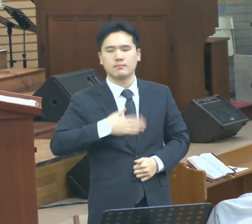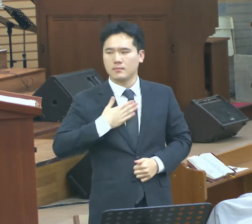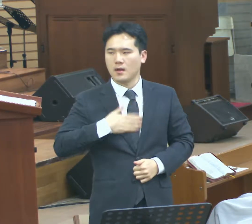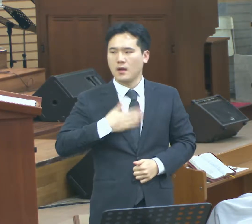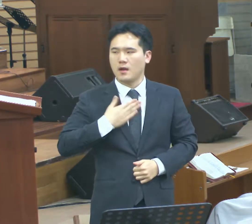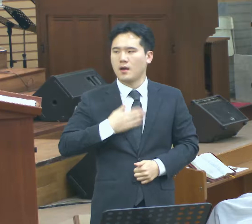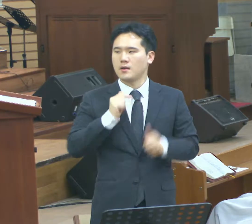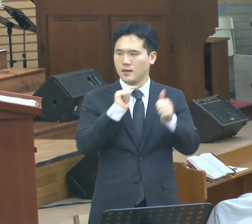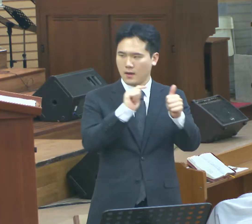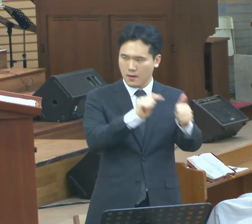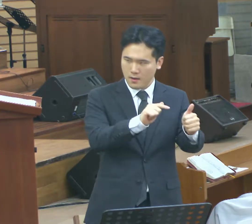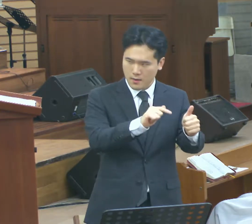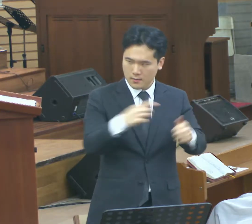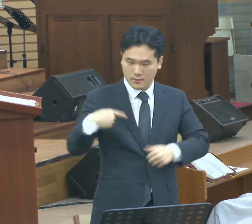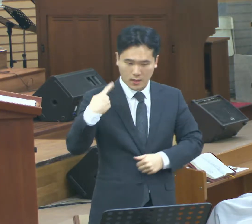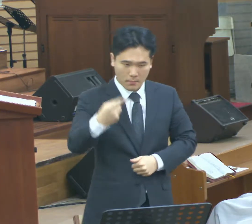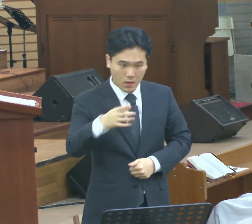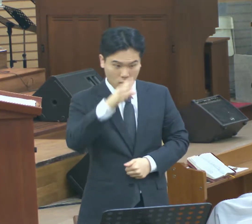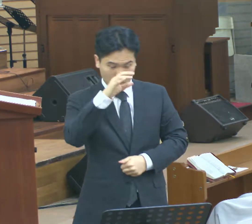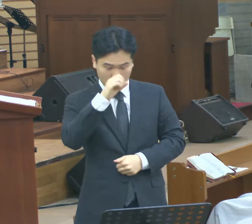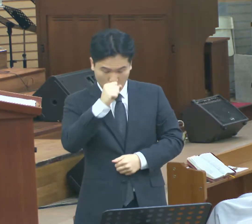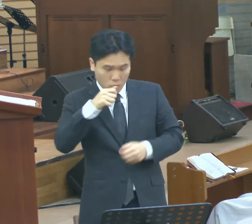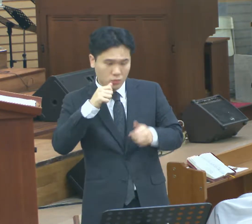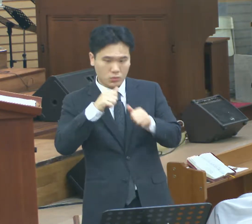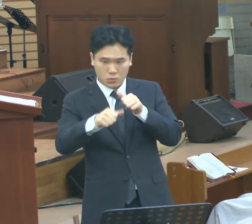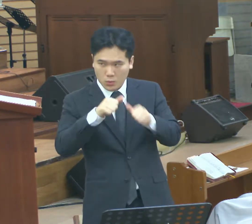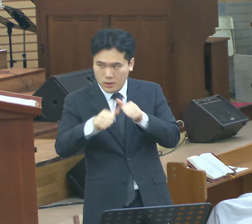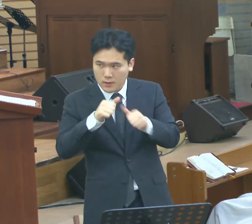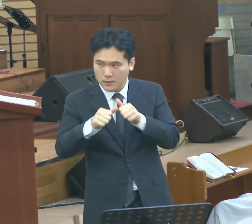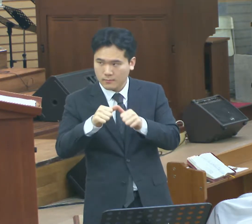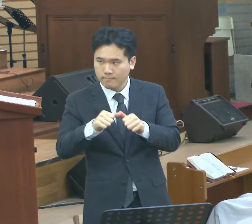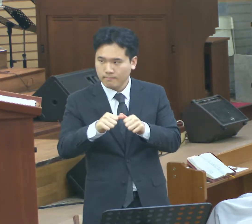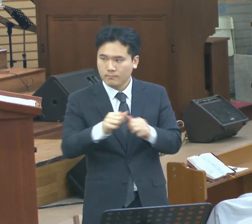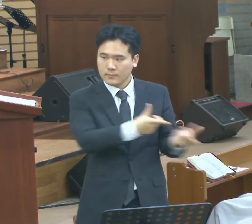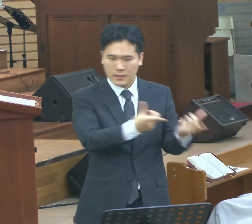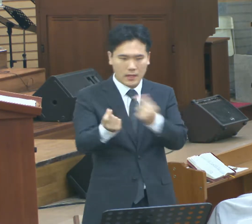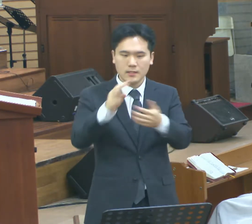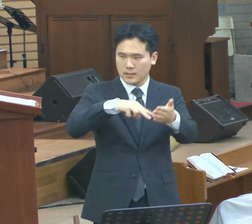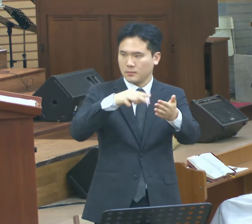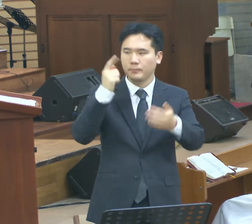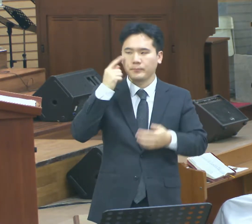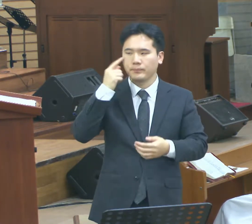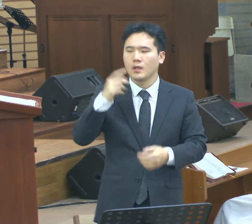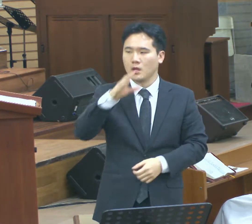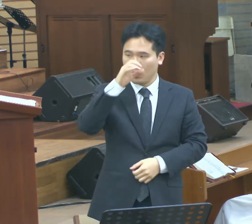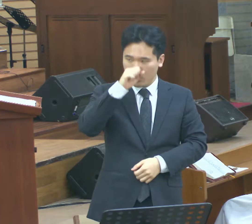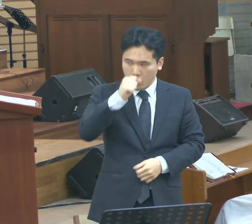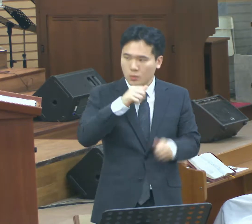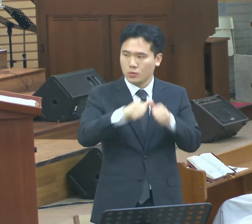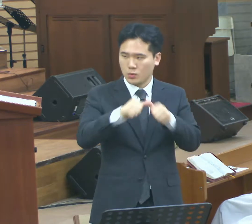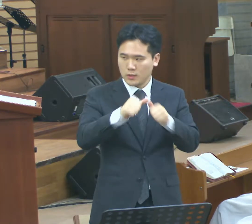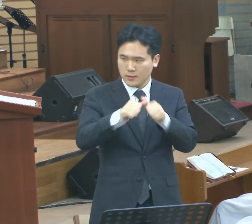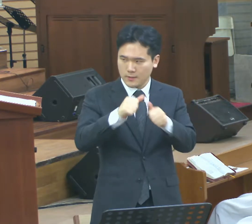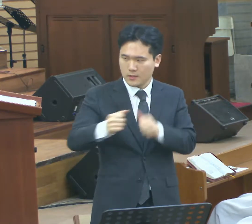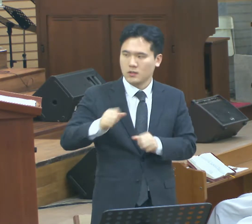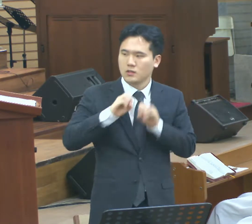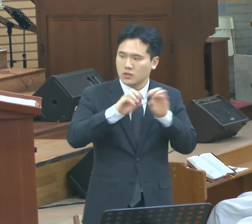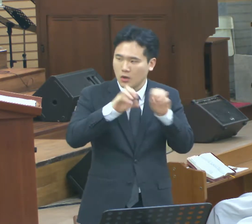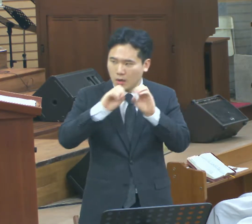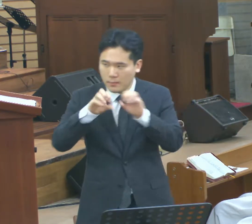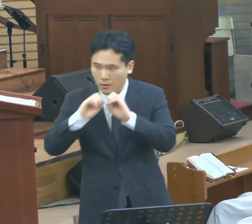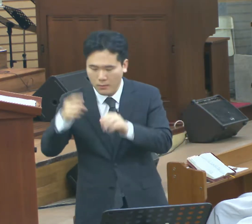해놓고 7절에 보니까 좋은 소식을 함께 큰 소리로 읽겠습니다. 시작! 좋은 소식을 전하며